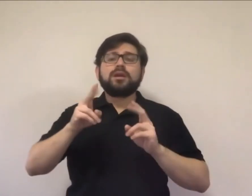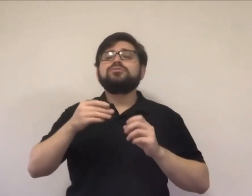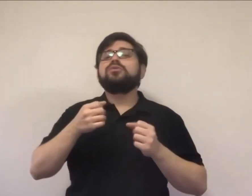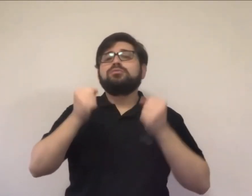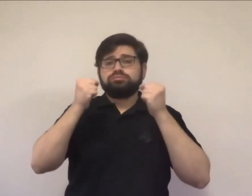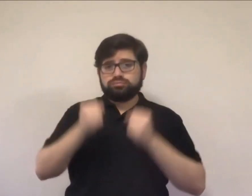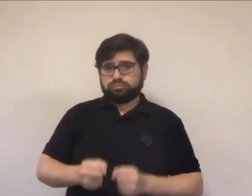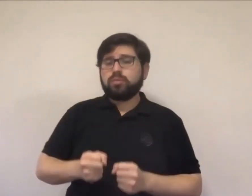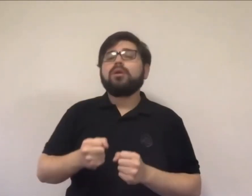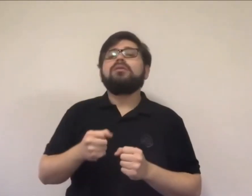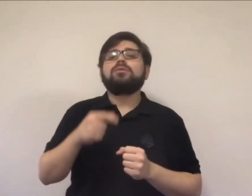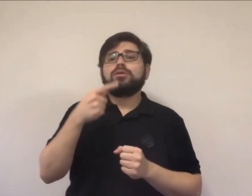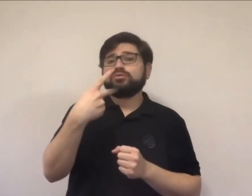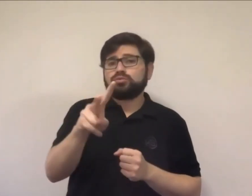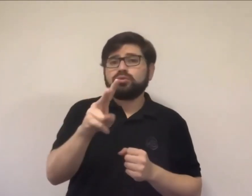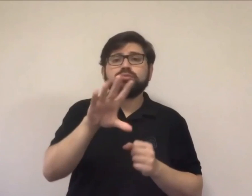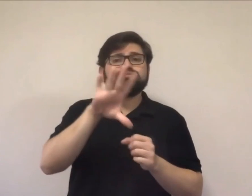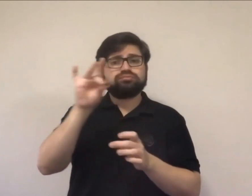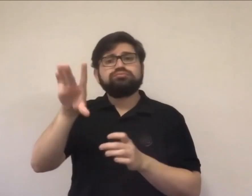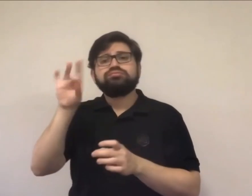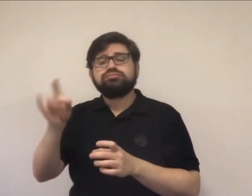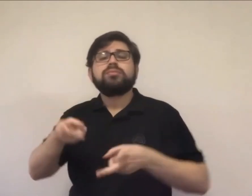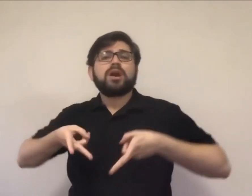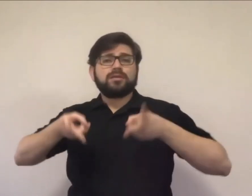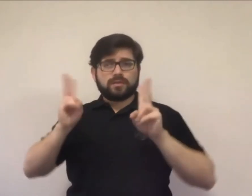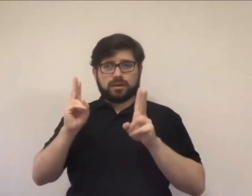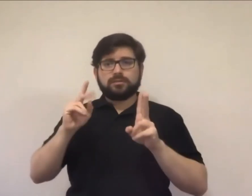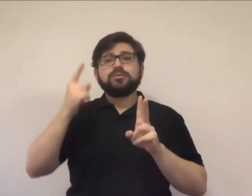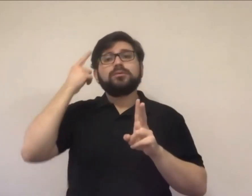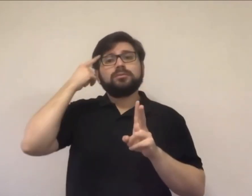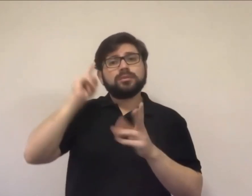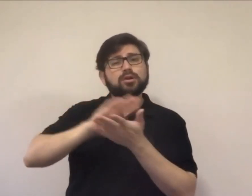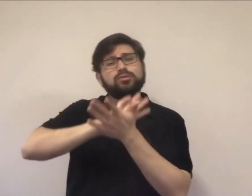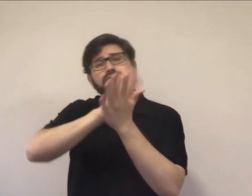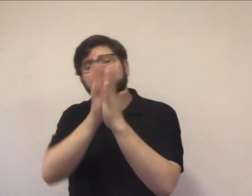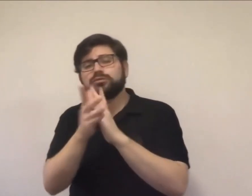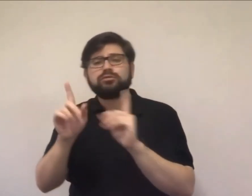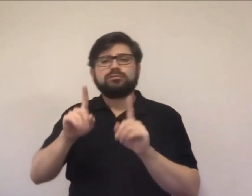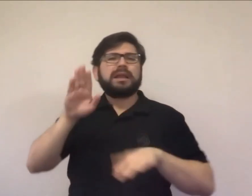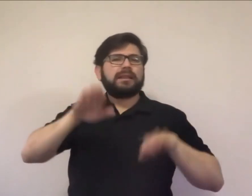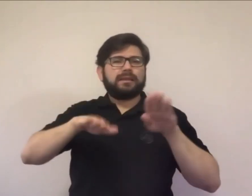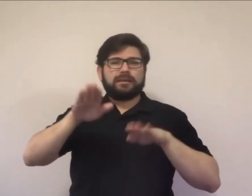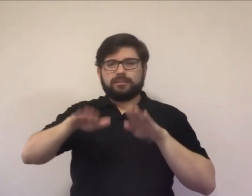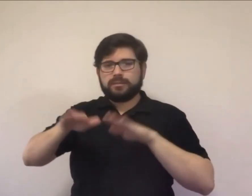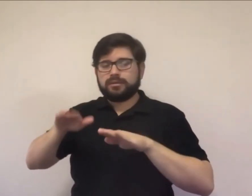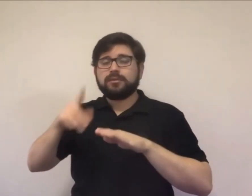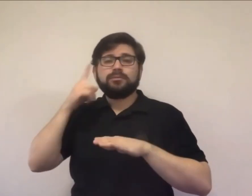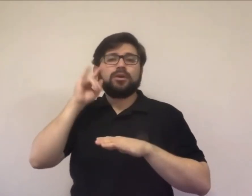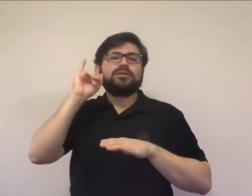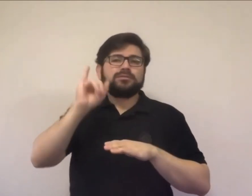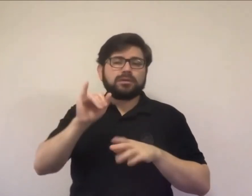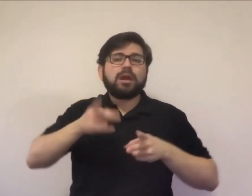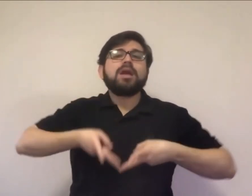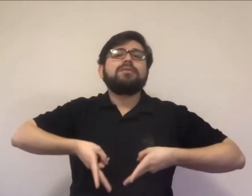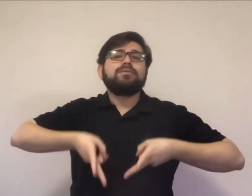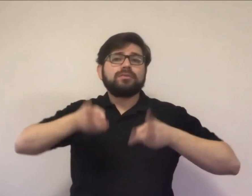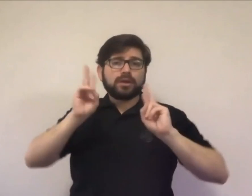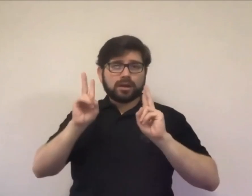lo que tú puedes hacer, lo que cada uno puede hacer, pero no significa que tengas que hacer todo, que puedas hacer lo que tú